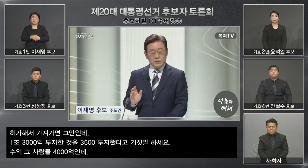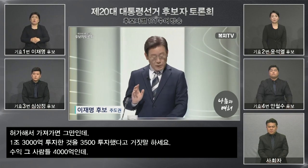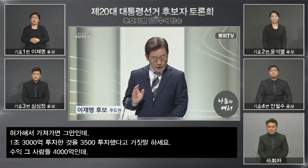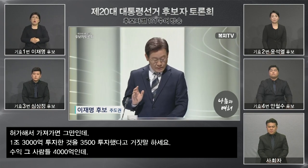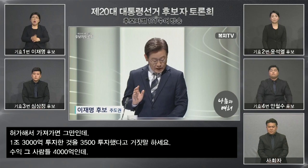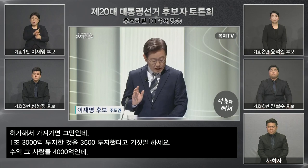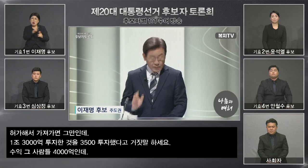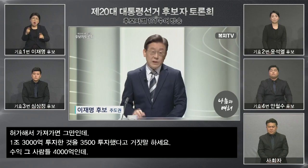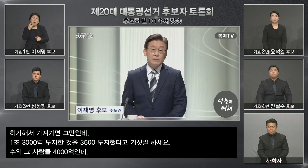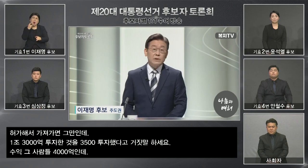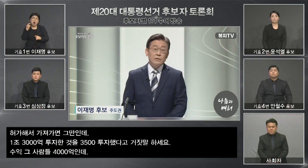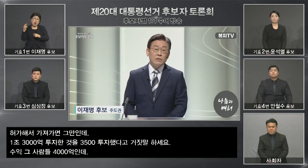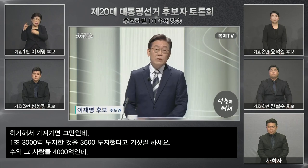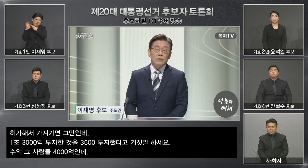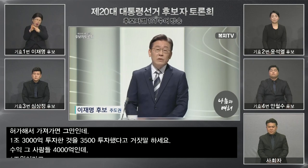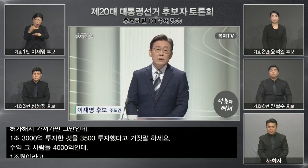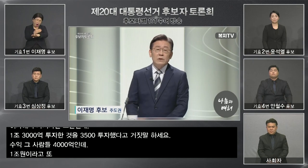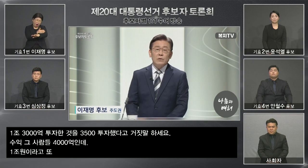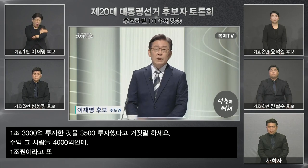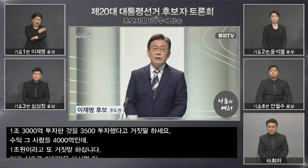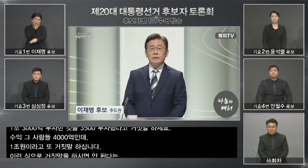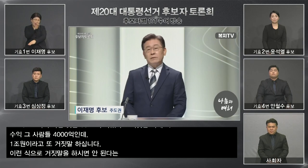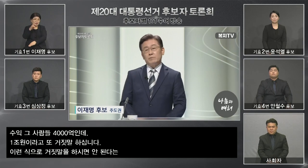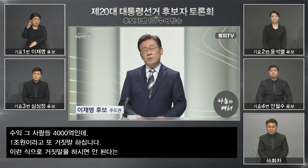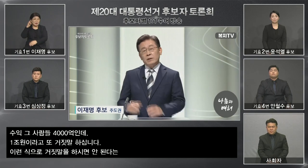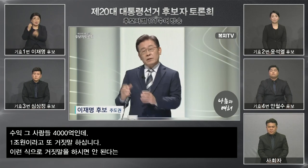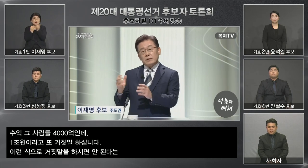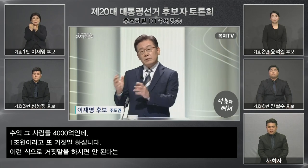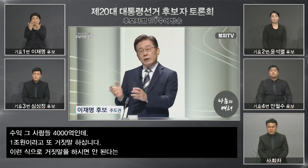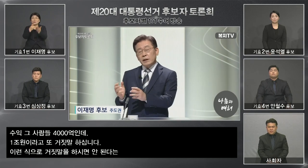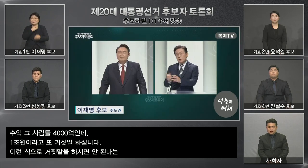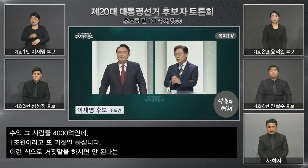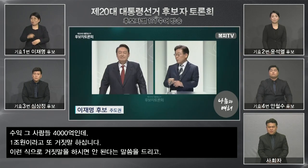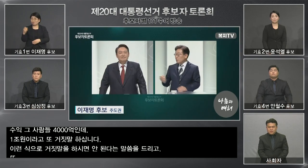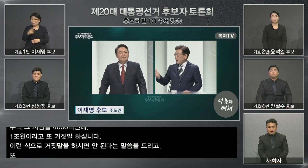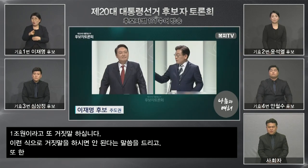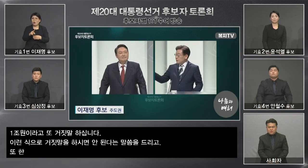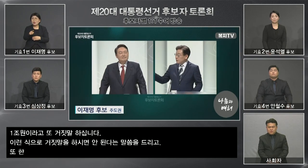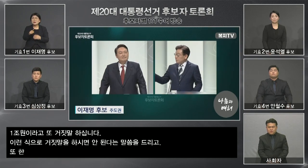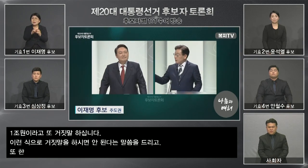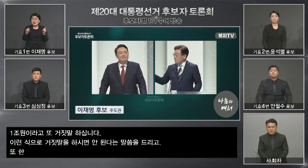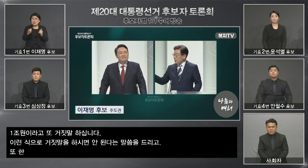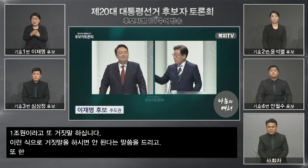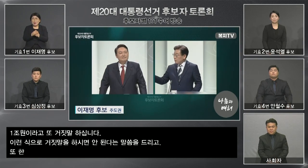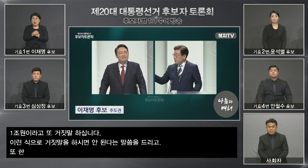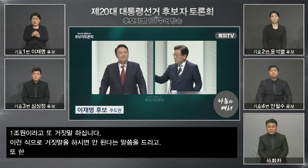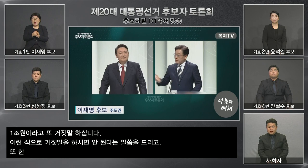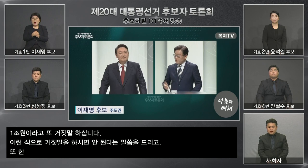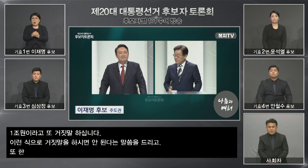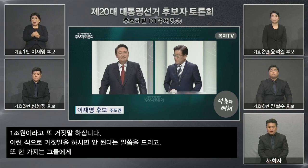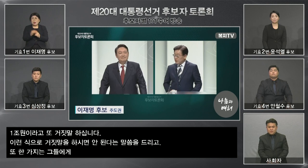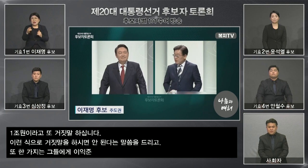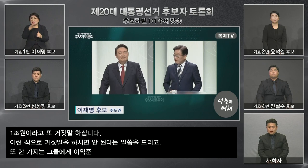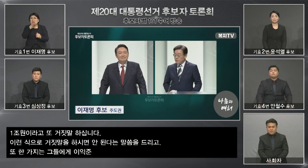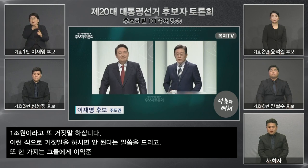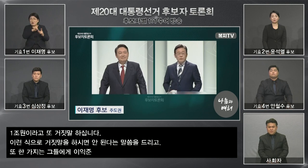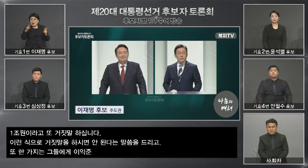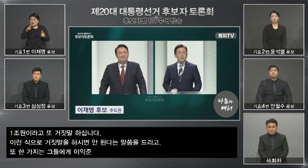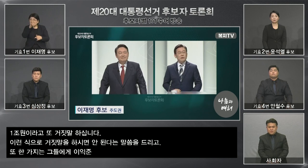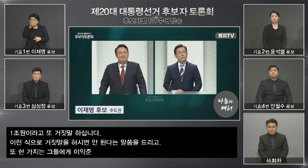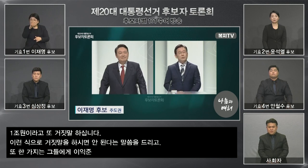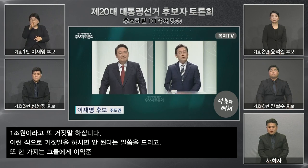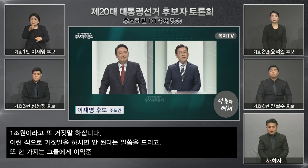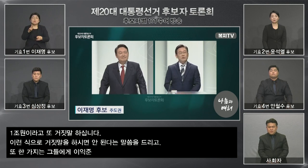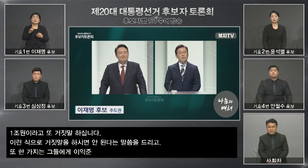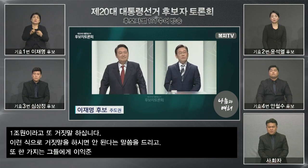이런 식으로 거짓말하시면 안 된다는 말씀드리고 또 한 가지는 그들에게 아버지 집 팔 알고 이익 받지 않습니까? 그리고